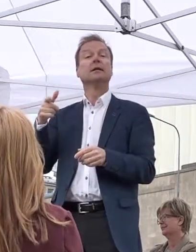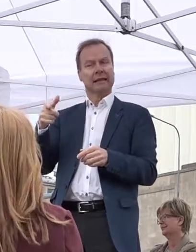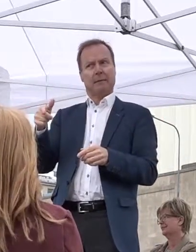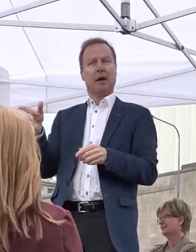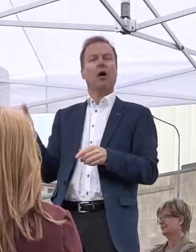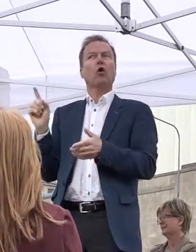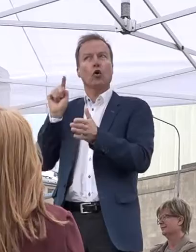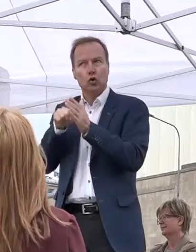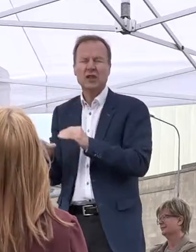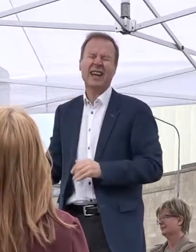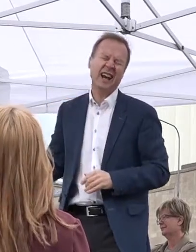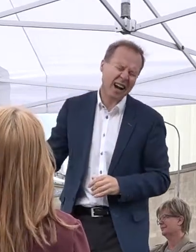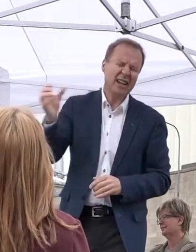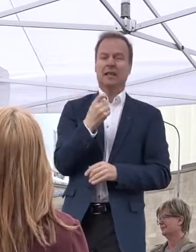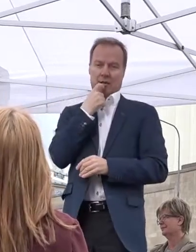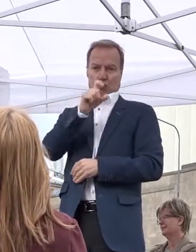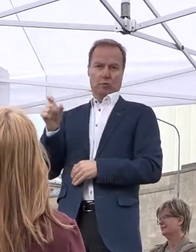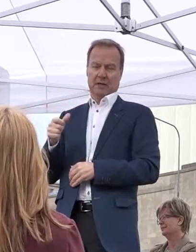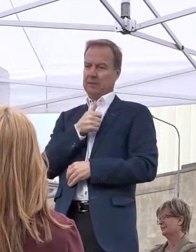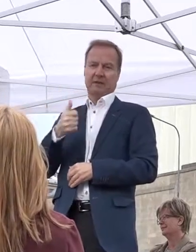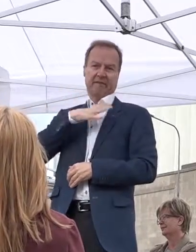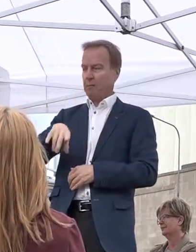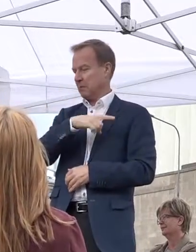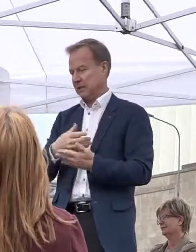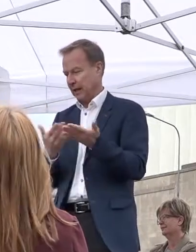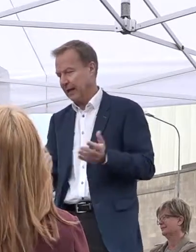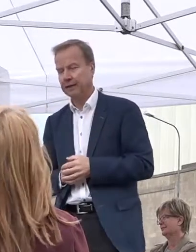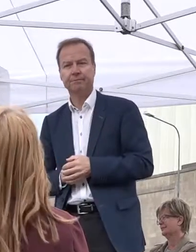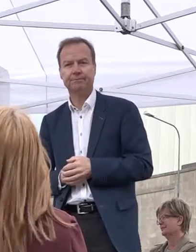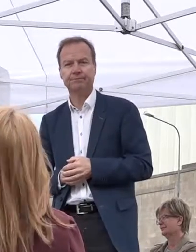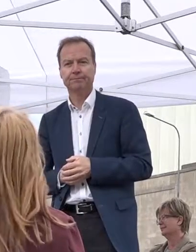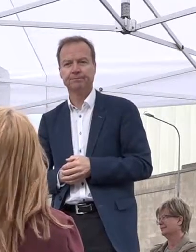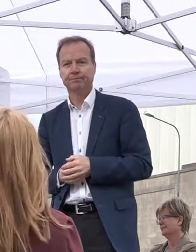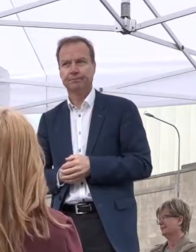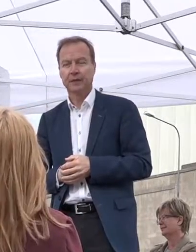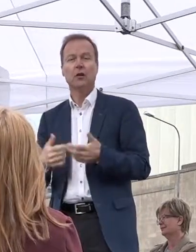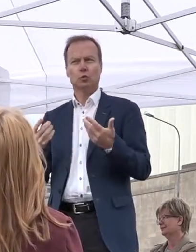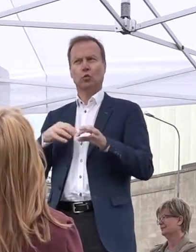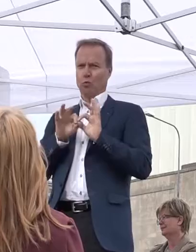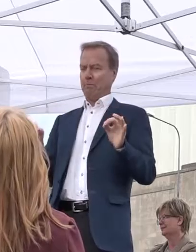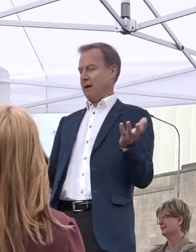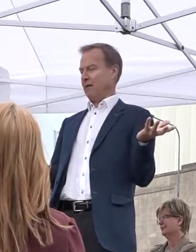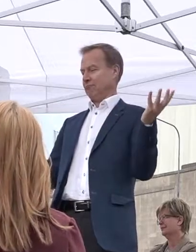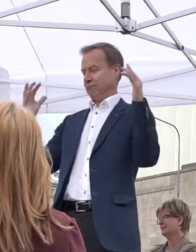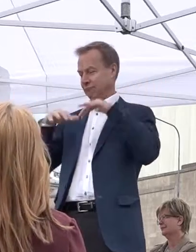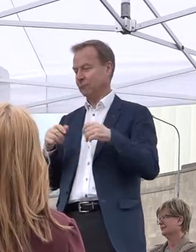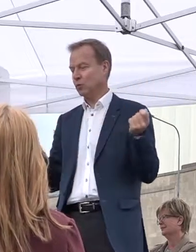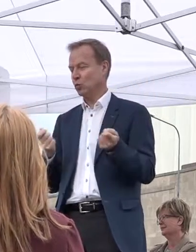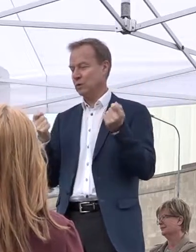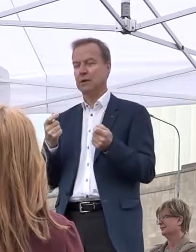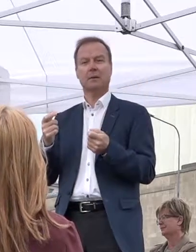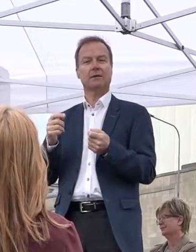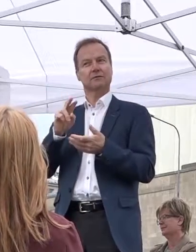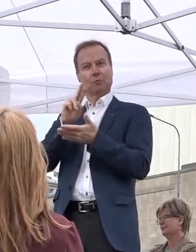että ympäristön esteitä, jotta se voi toteutua. Ja tämä ei koske pelkästään vammaisia, vaan kaikkia